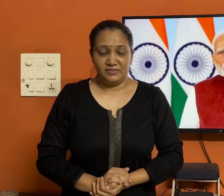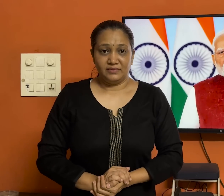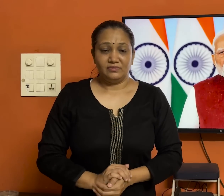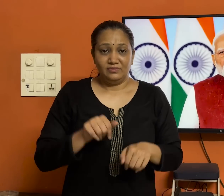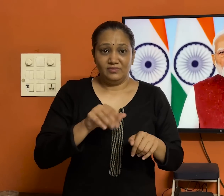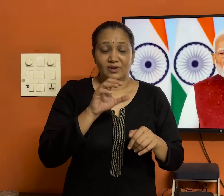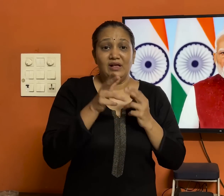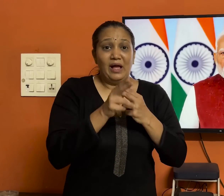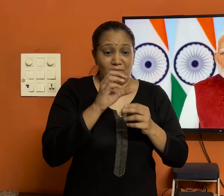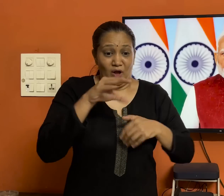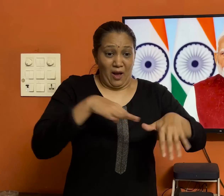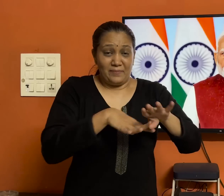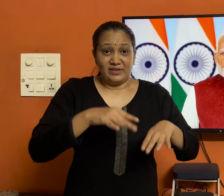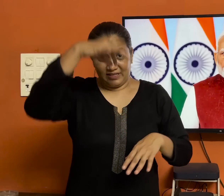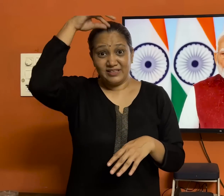ऑपरेशन सिंदूर ने